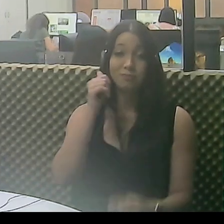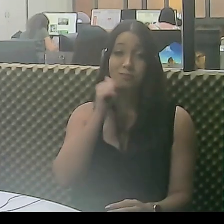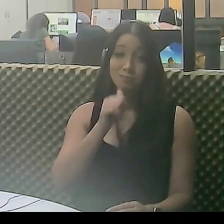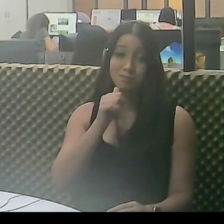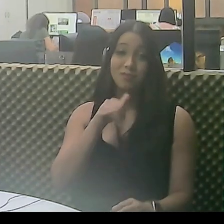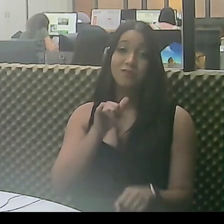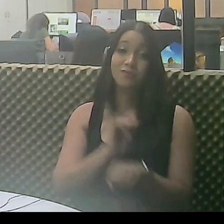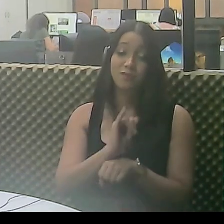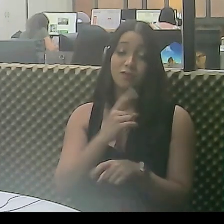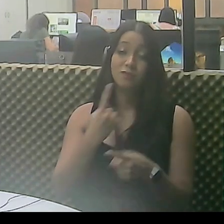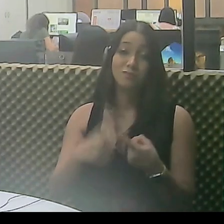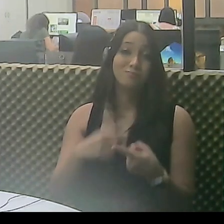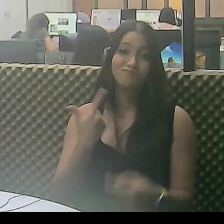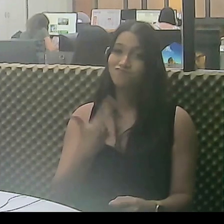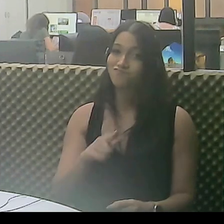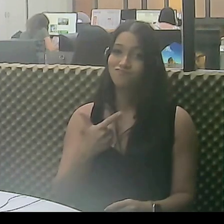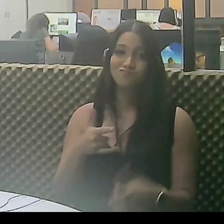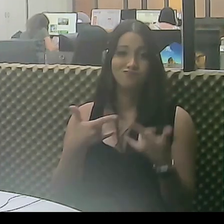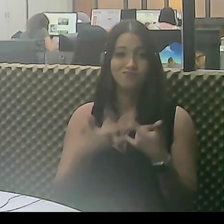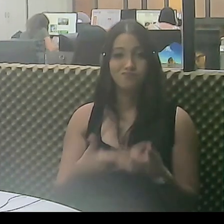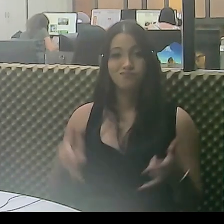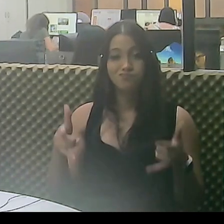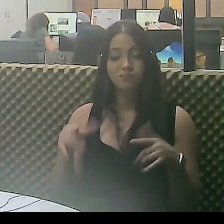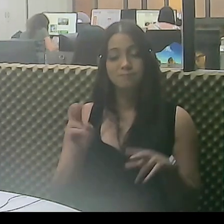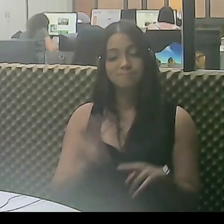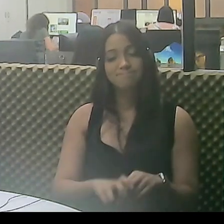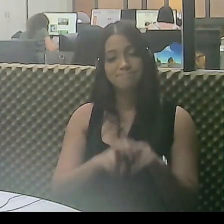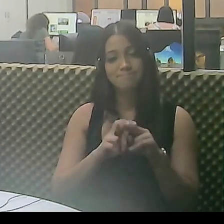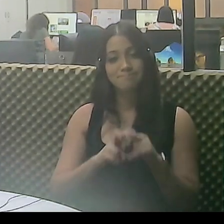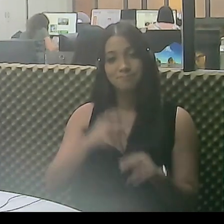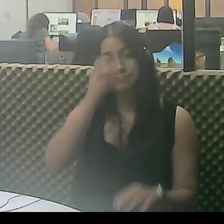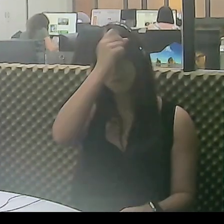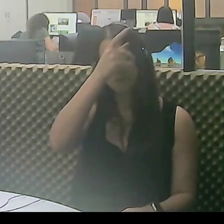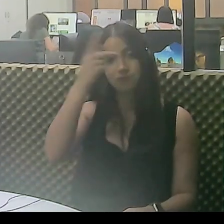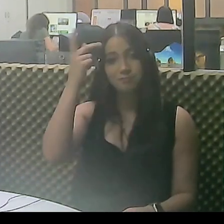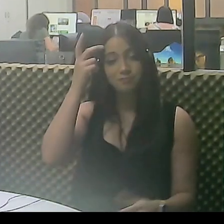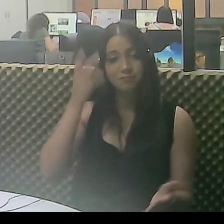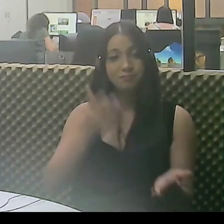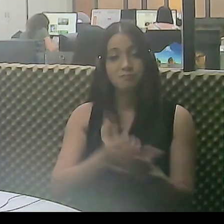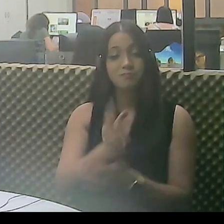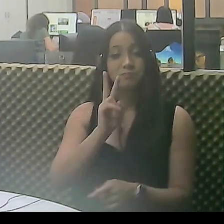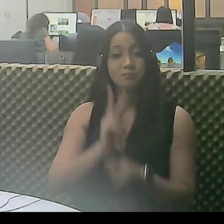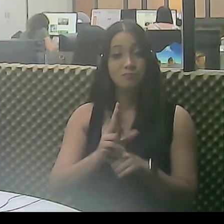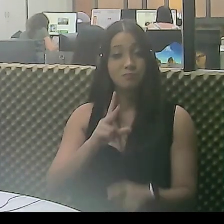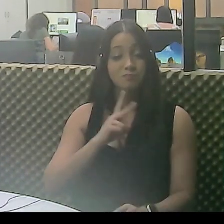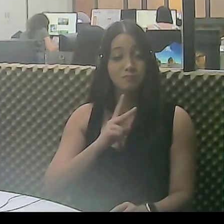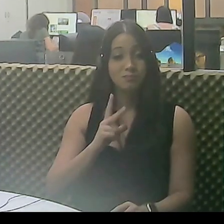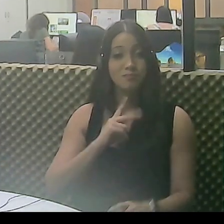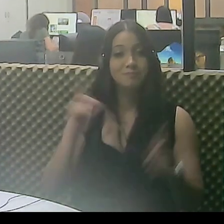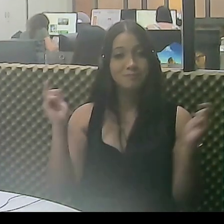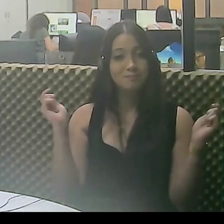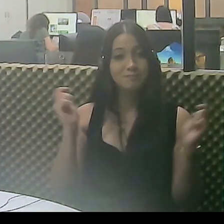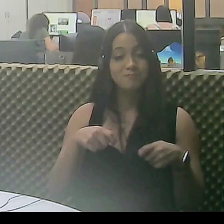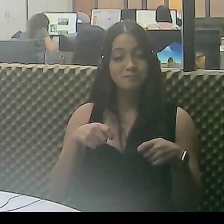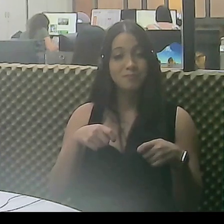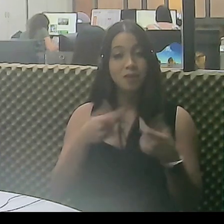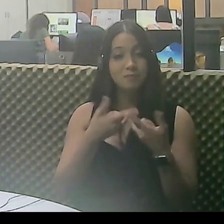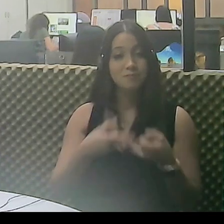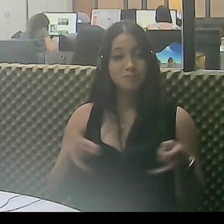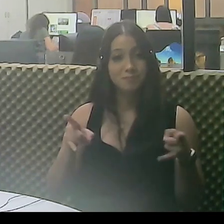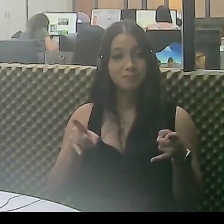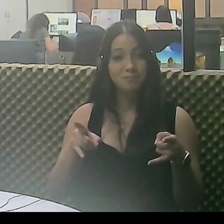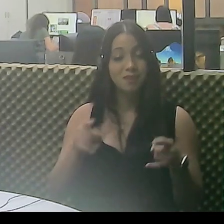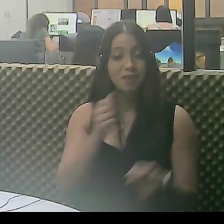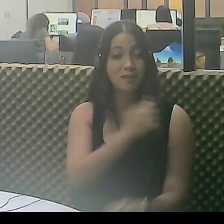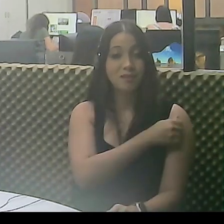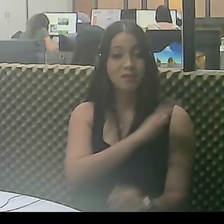que falta aula por não ter absorvente. Por isso, a Prefeitura lançou o programa Cuidado Íntimo. Ele garante acesso a absorventes